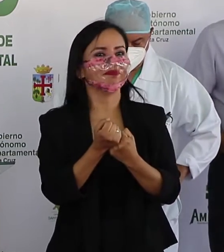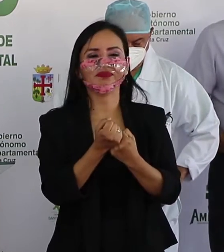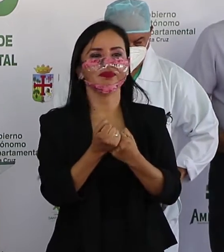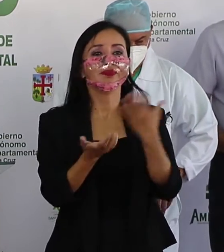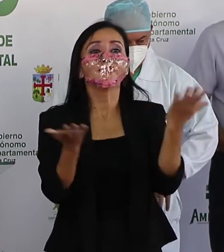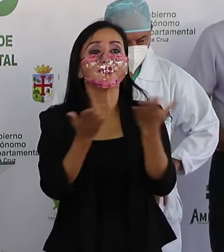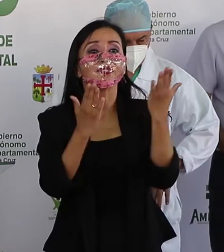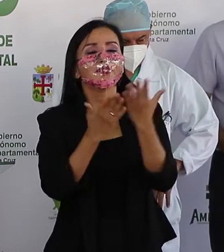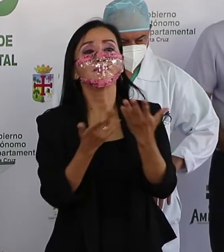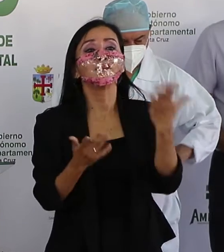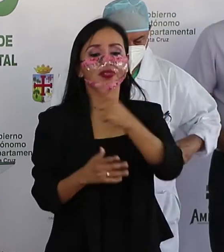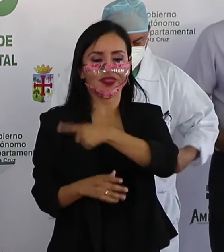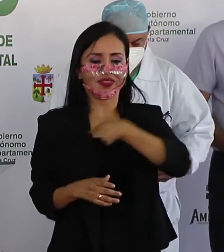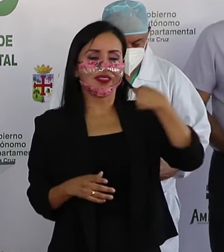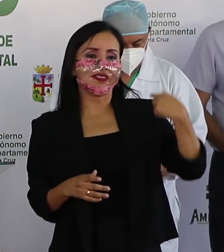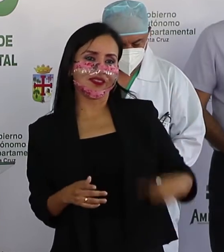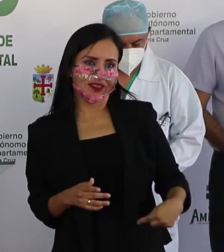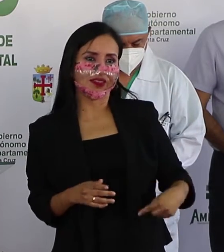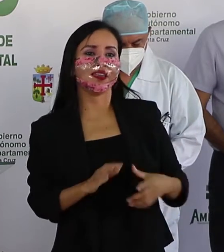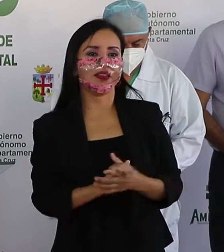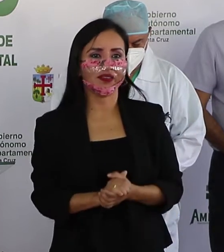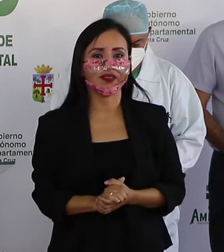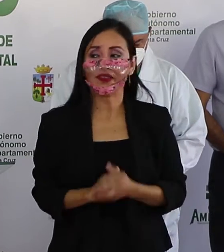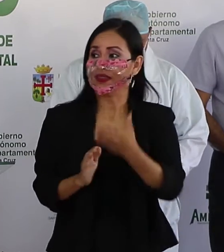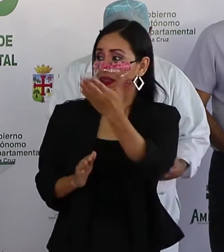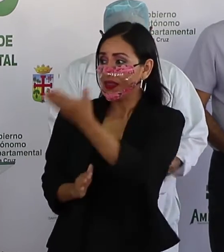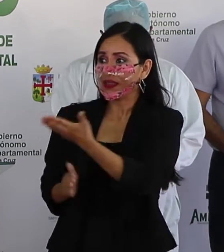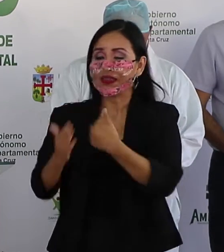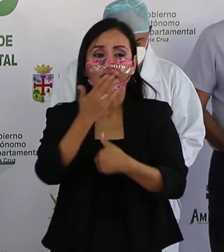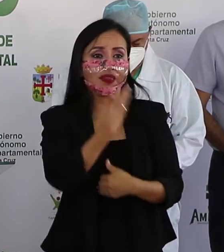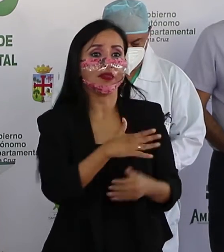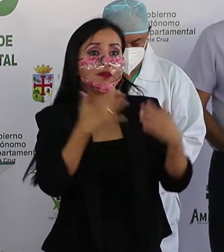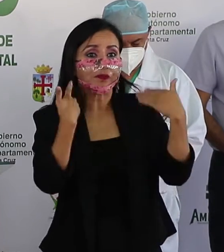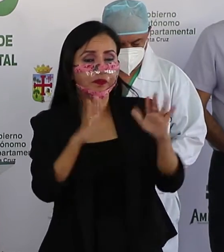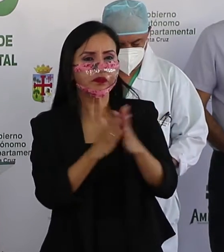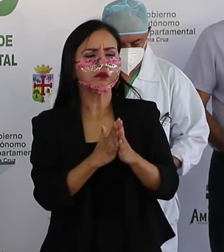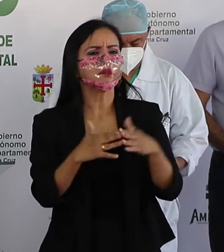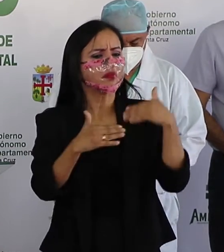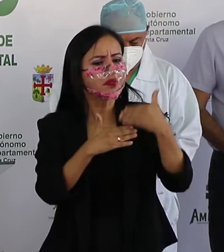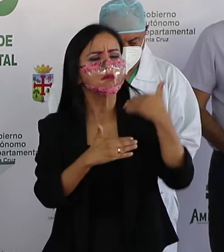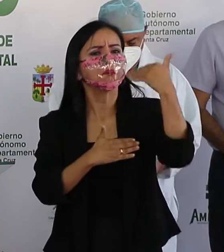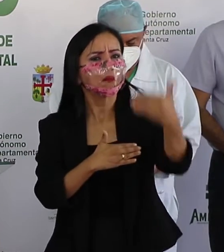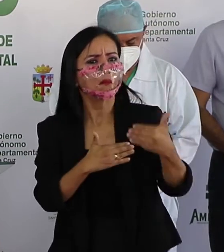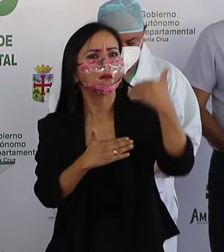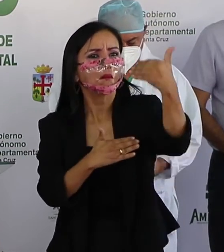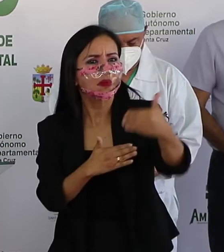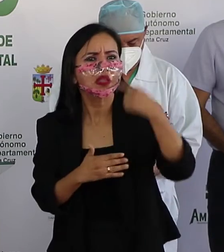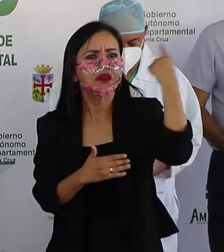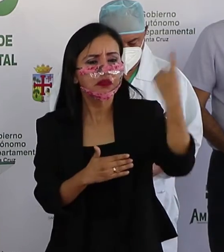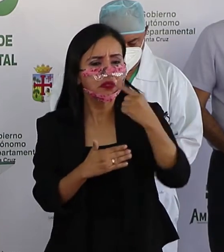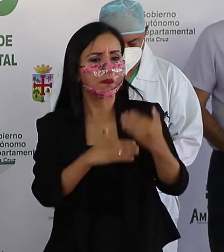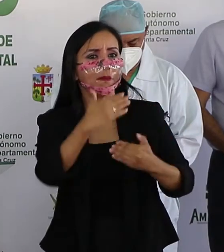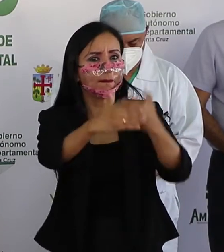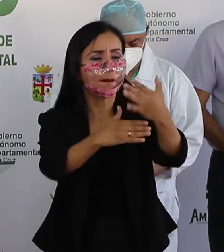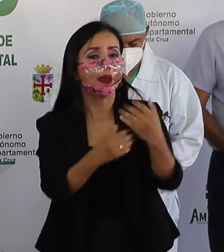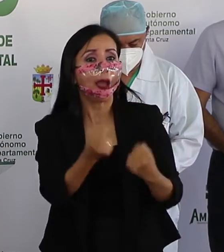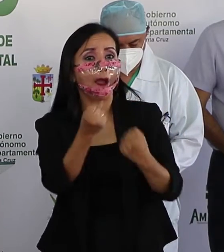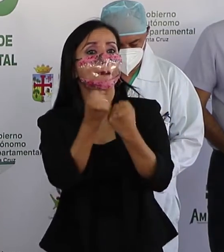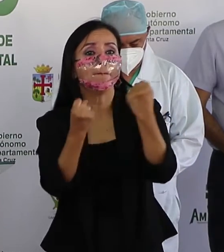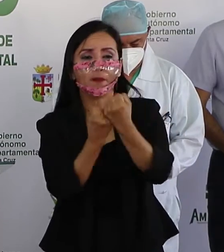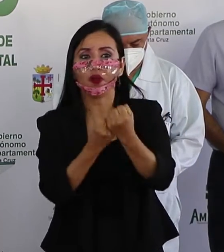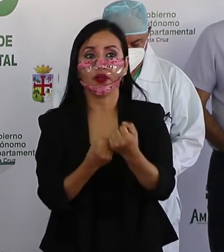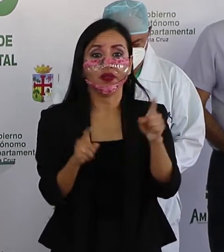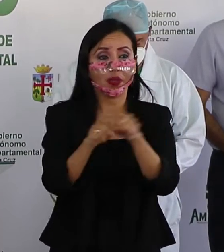de la República de China. Esto ya viene siendo sistemático. Esto también es